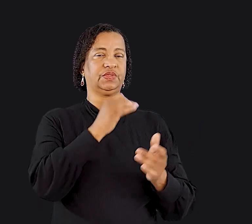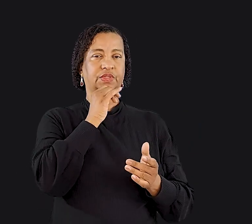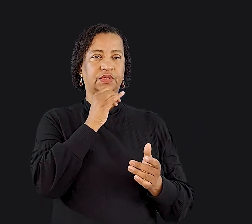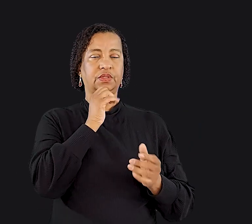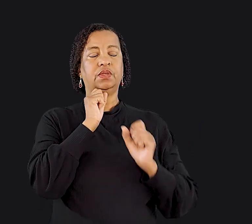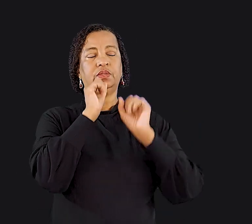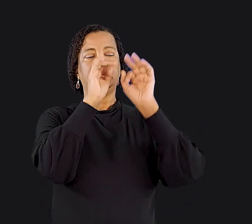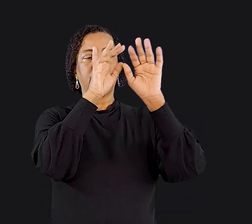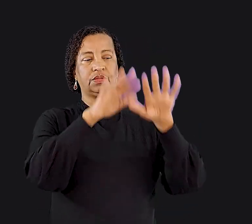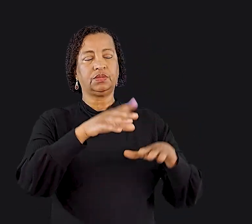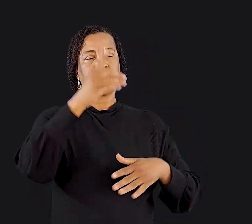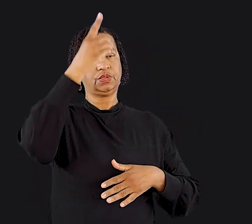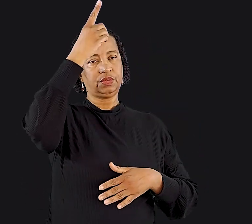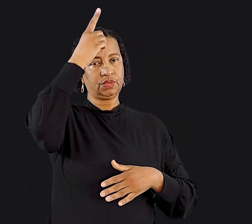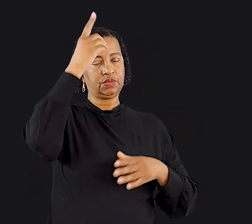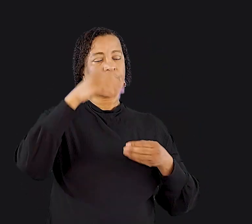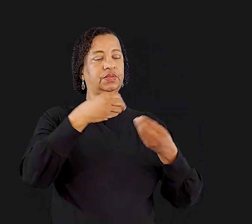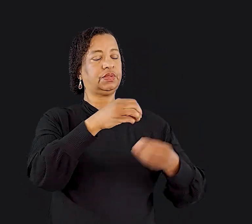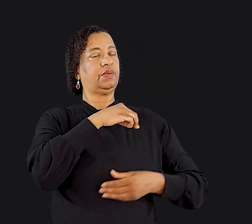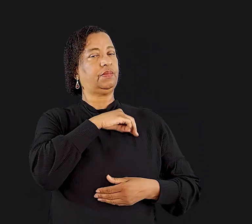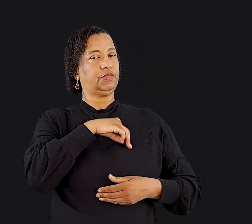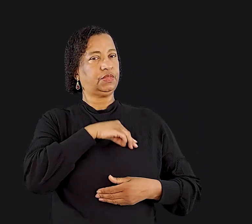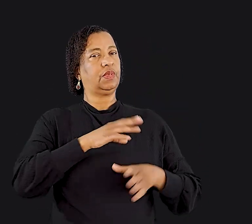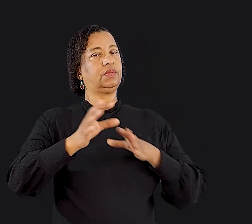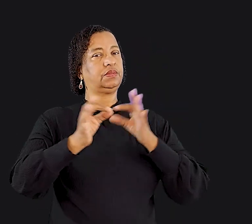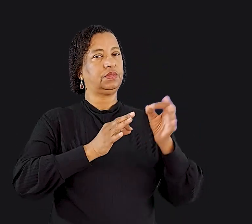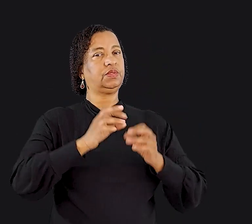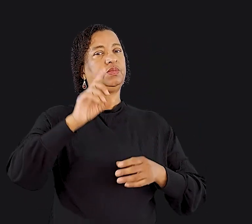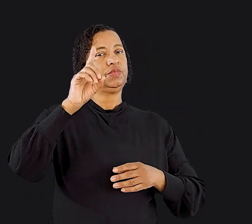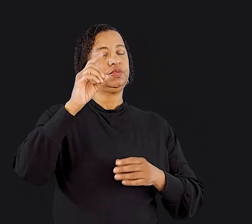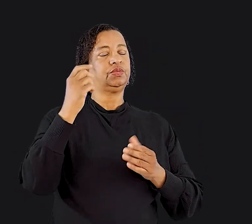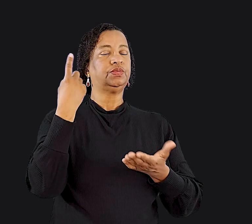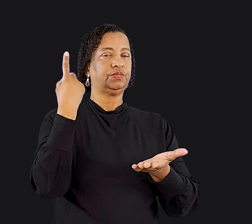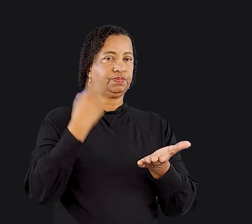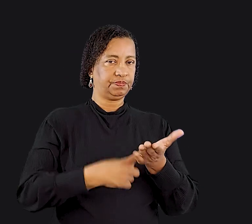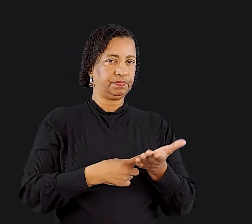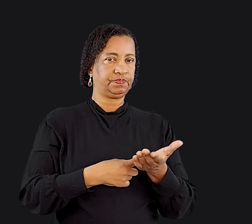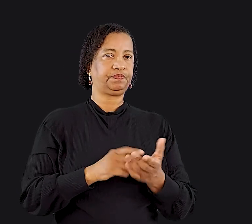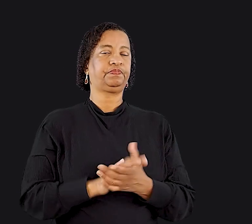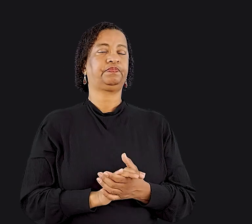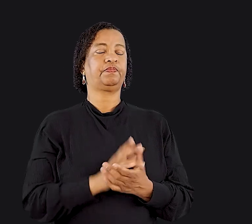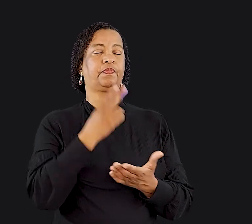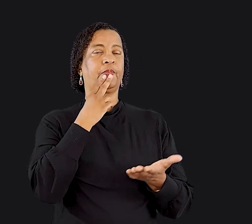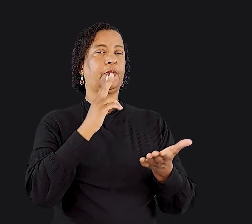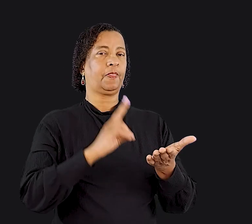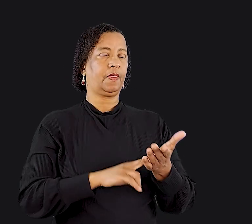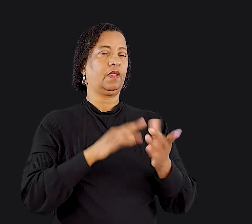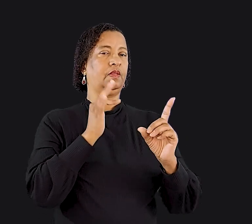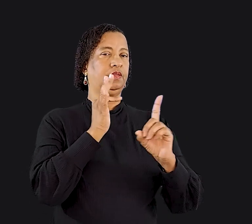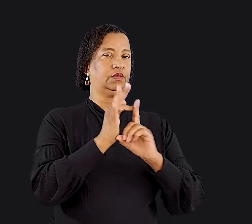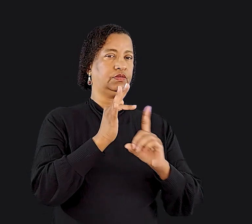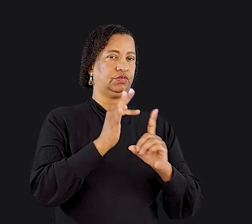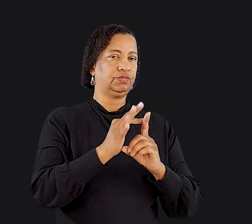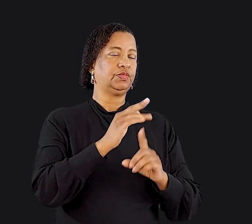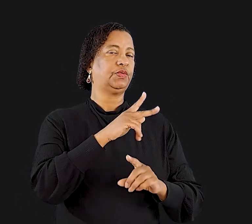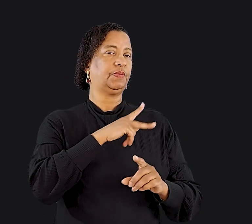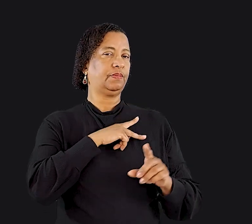sobre eles dons e dará ministérios, e aí o plano de Deus será cumprido. Nesta carta a Timóteo, Paulo